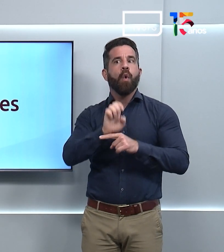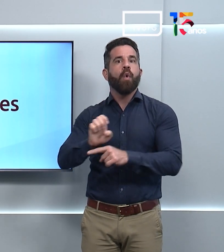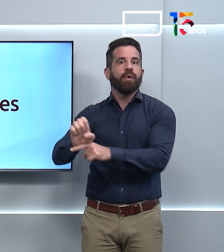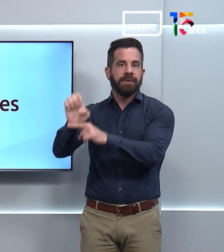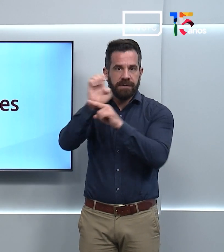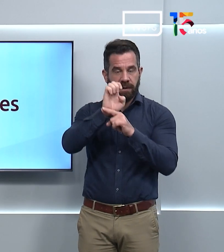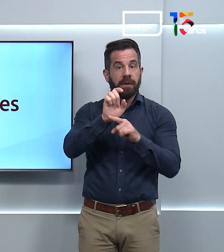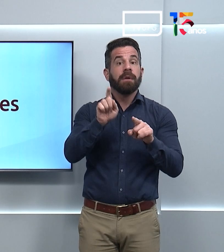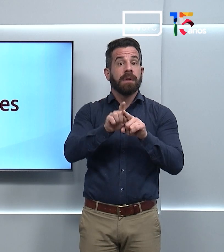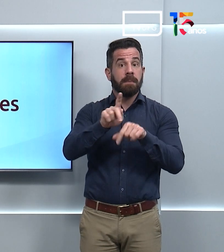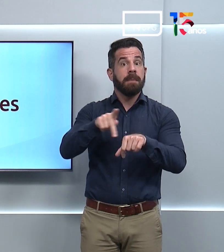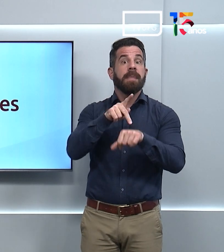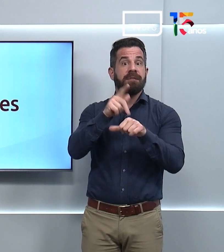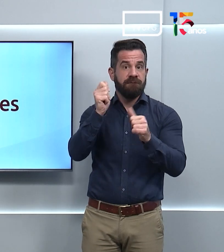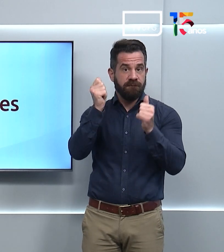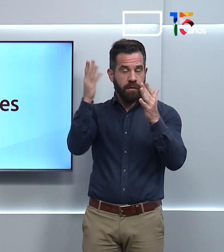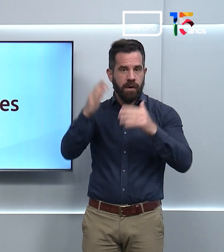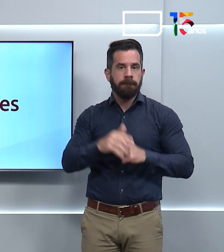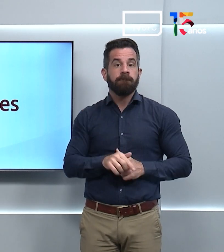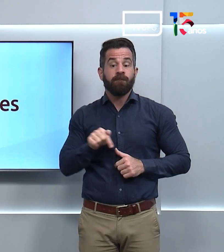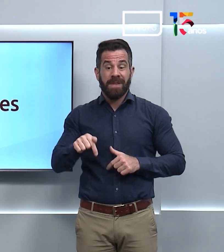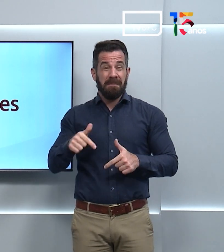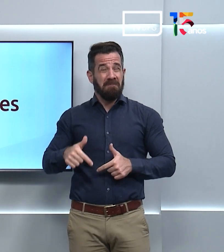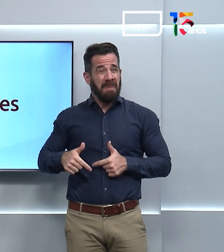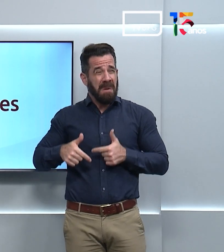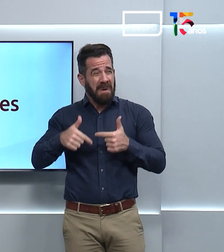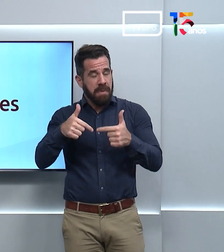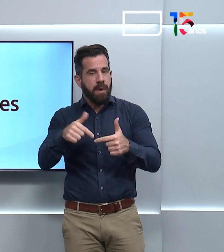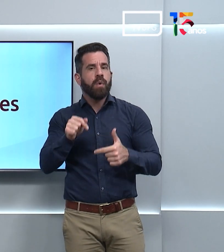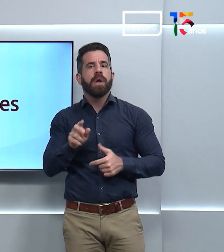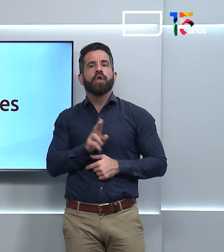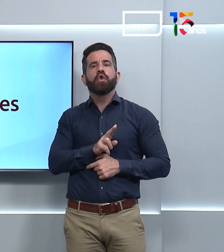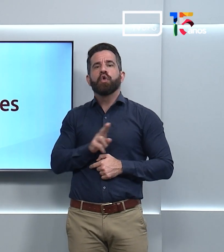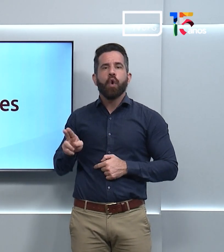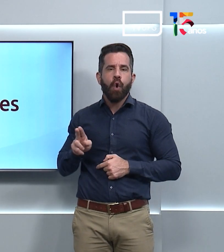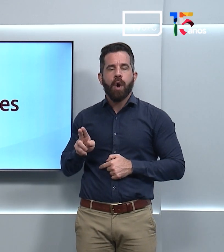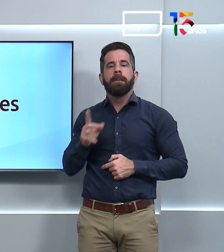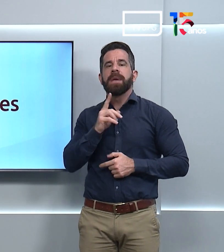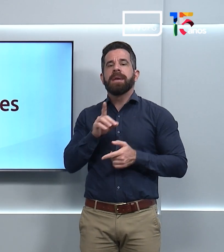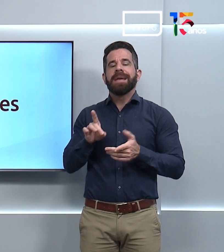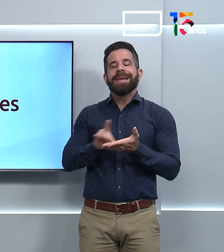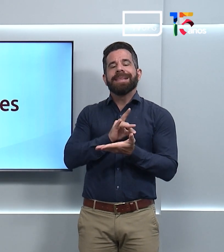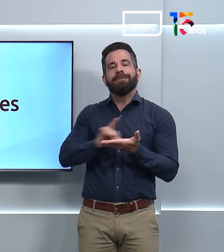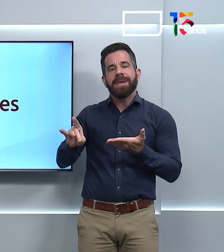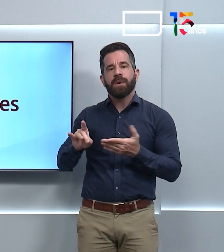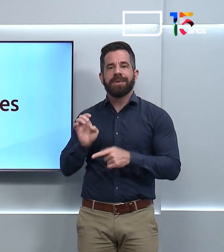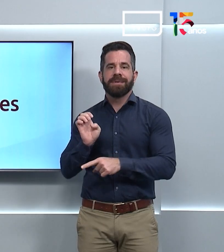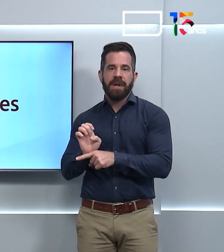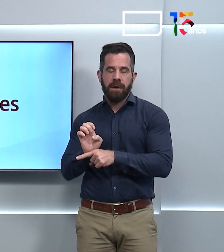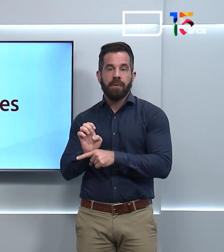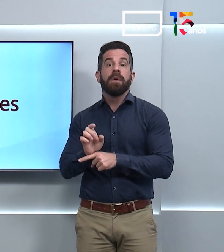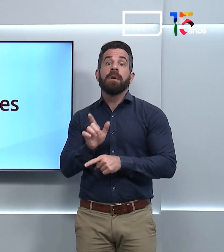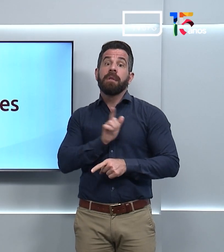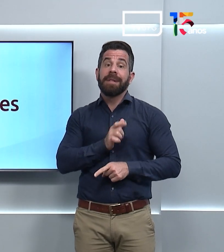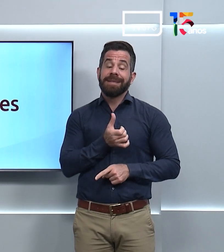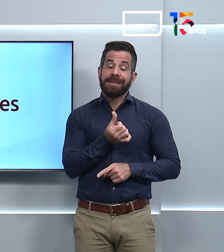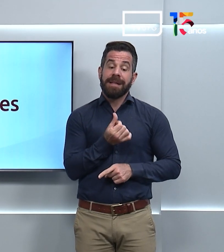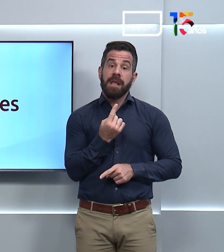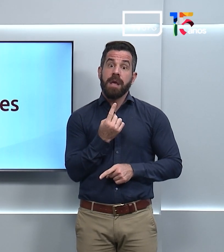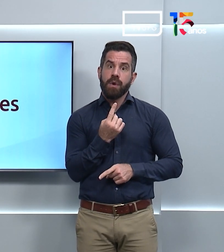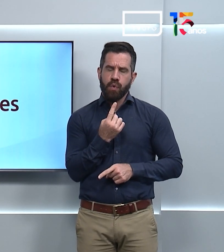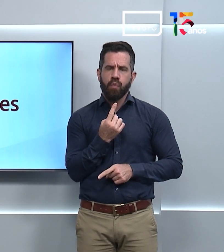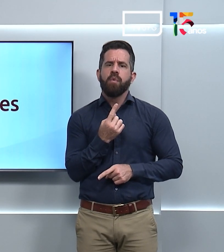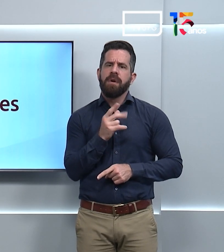estados e até de fora do país. A operação foi batizada de Inimigo do Estado e cumpre 61